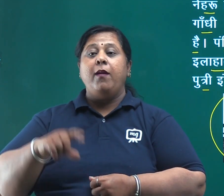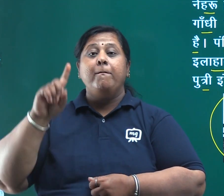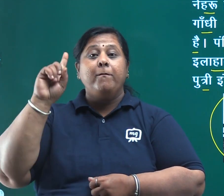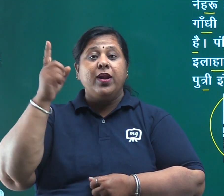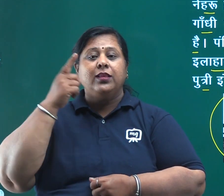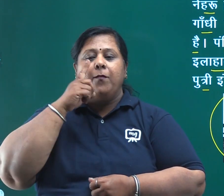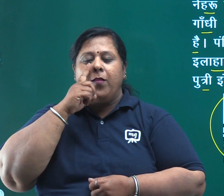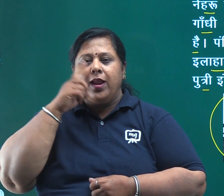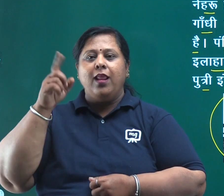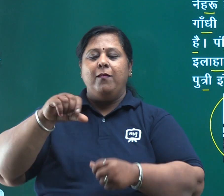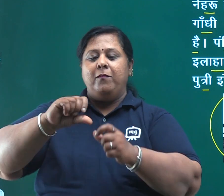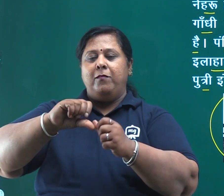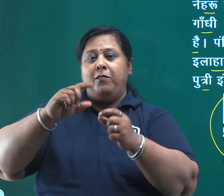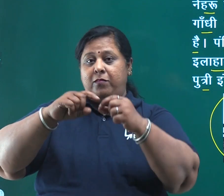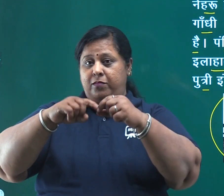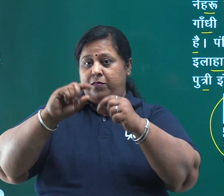प्रथम महिला प्रधानमंत्री